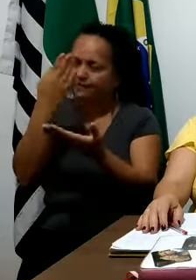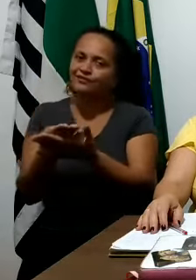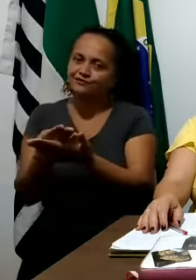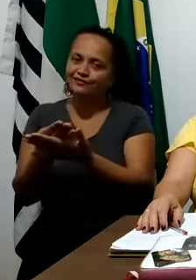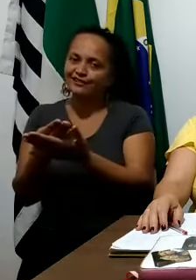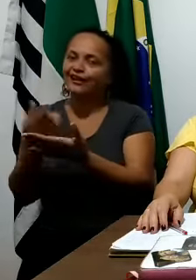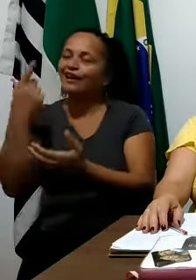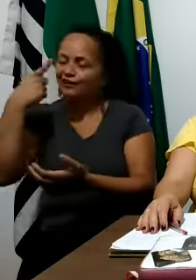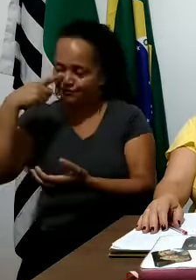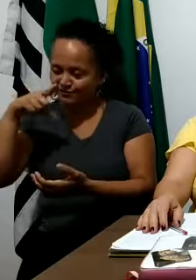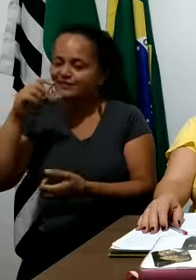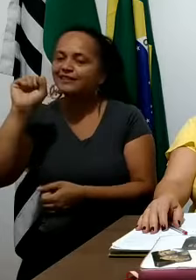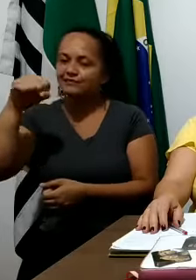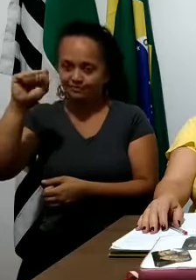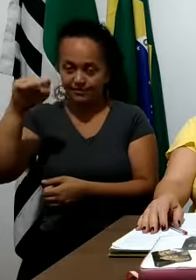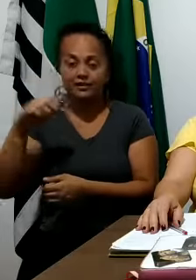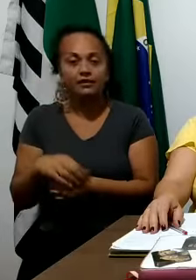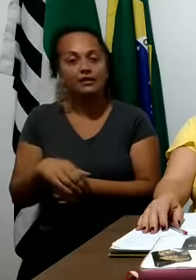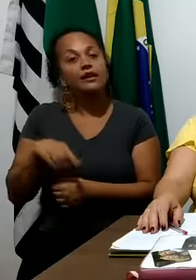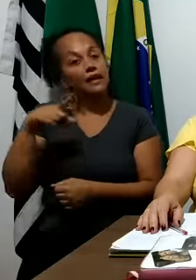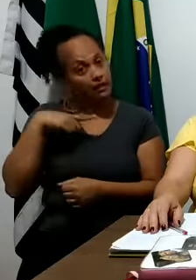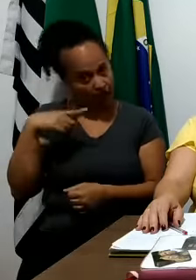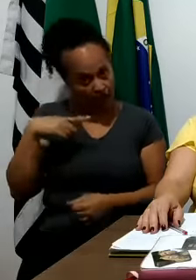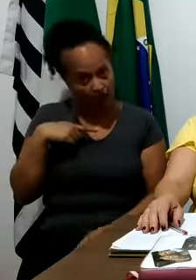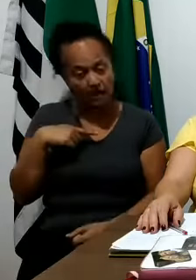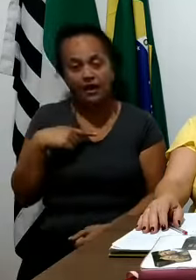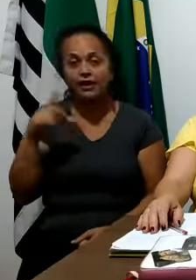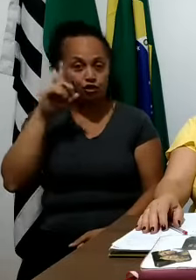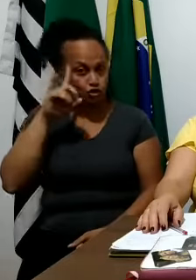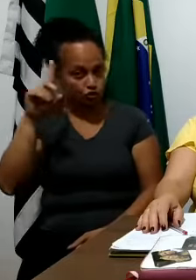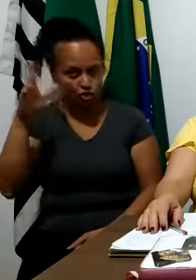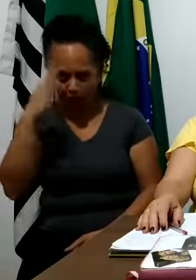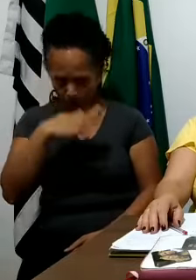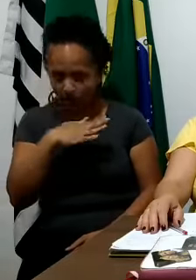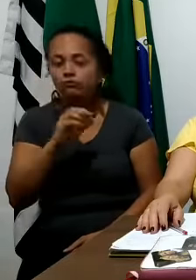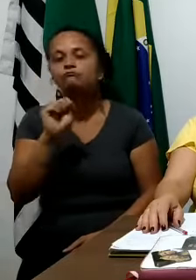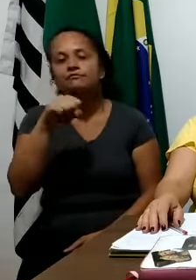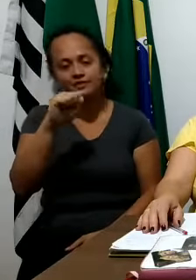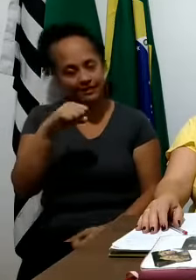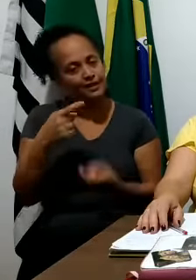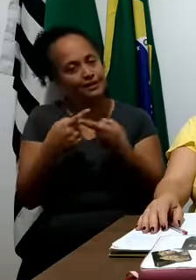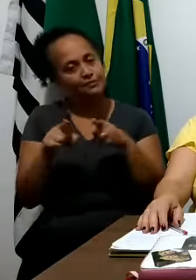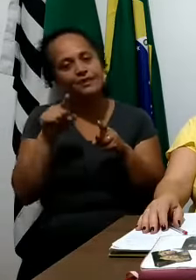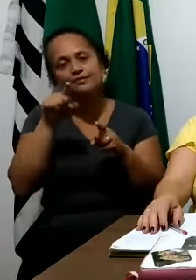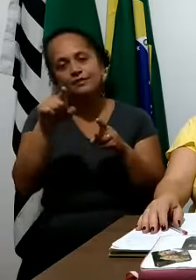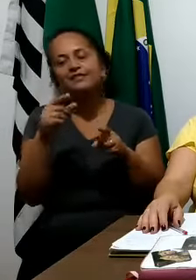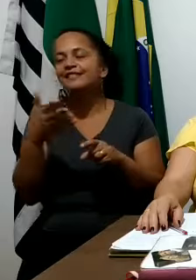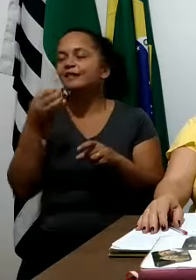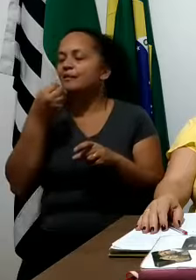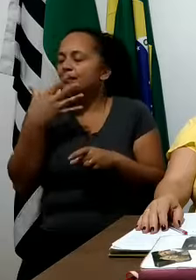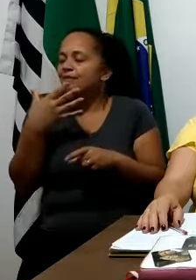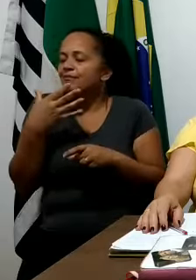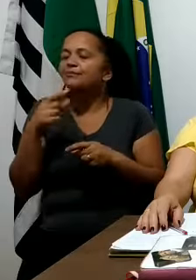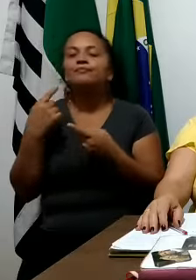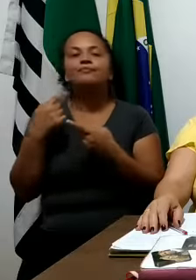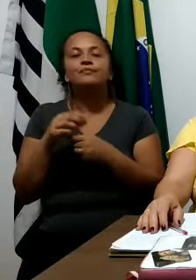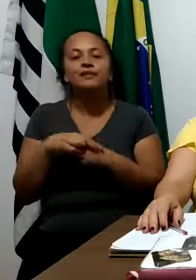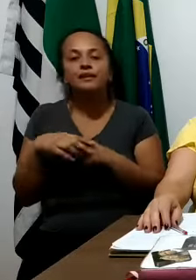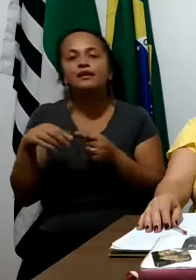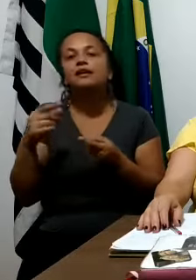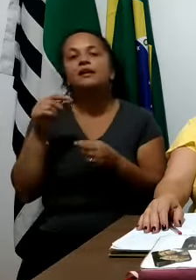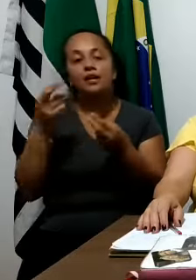conseguir passar por muitos momentos difíceis, né? Aquele dia mal, você vai conseguir, né? Assim como nós conseguimos, você também